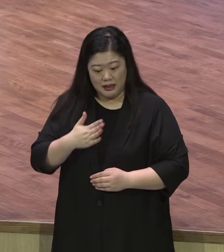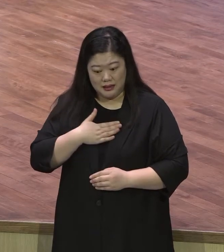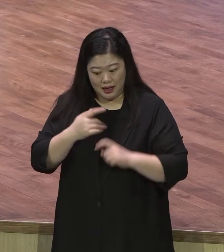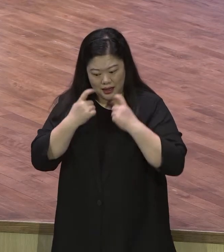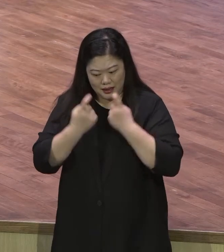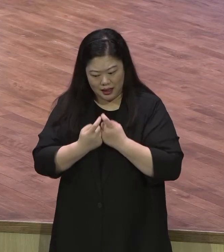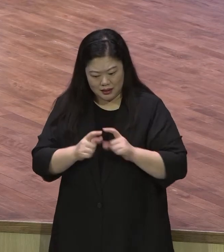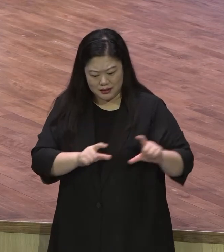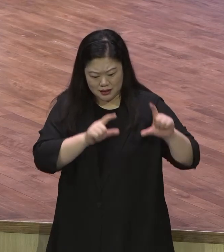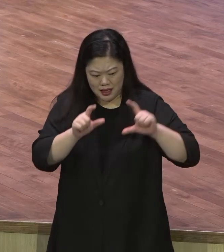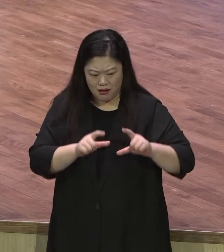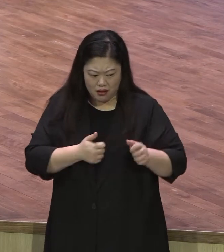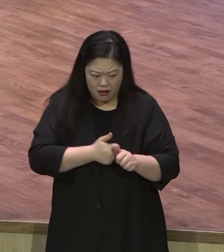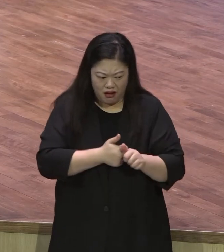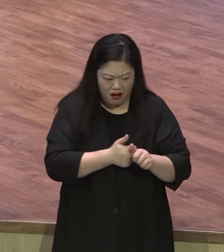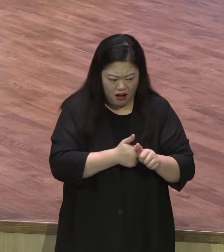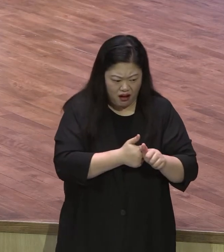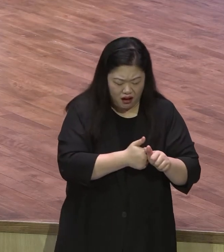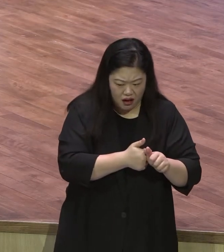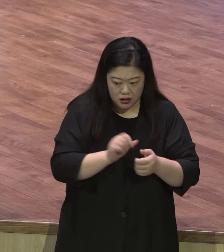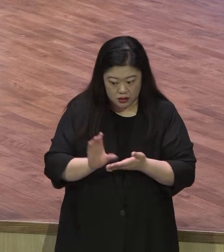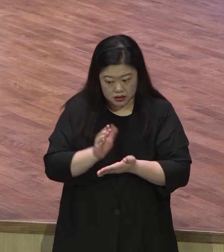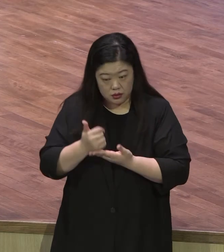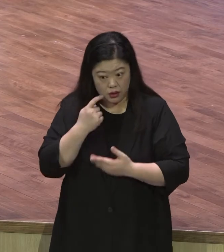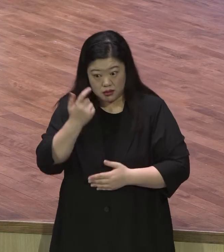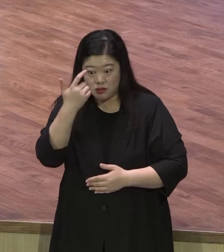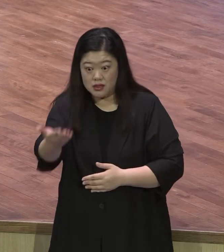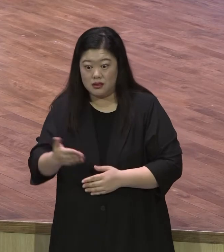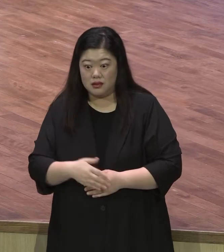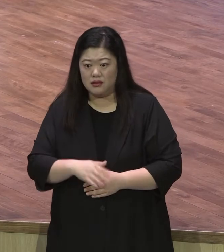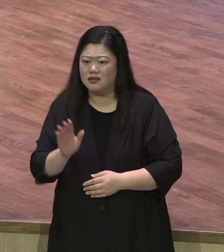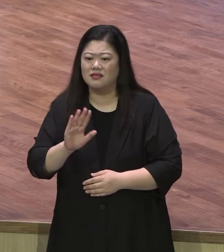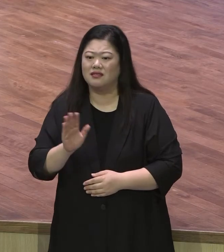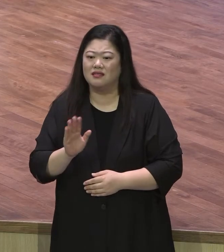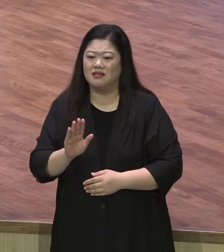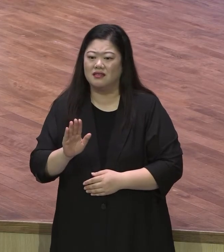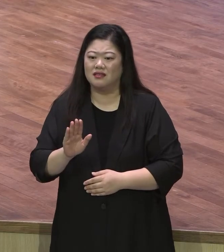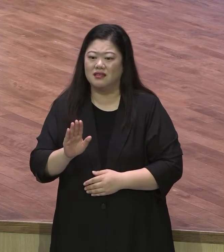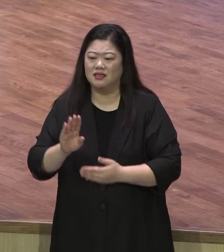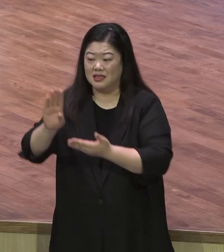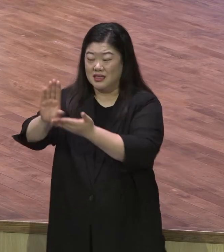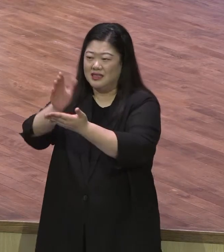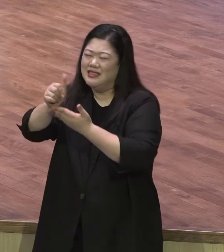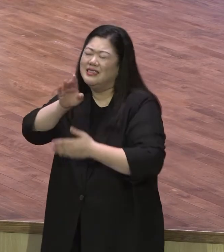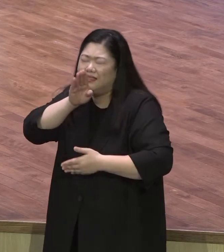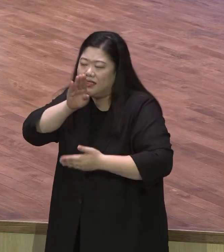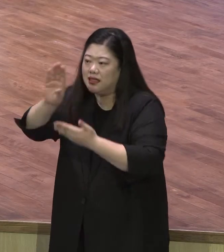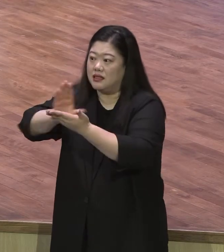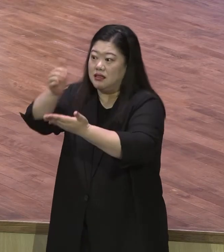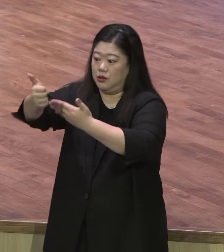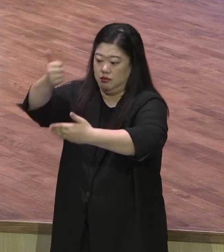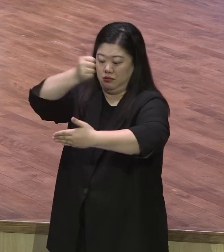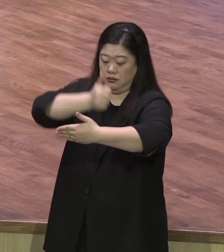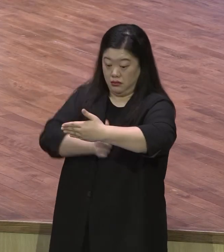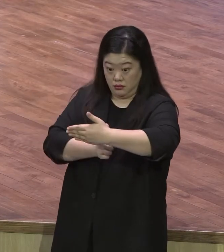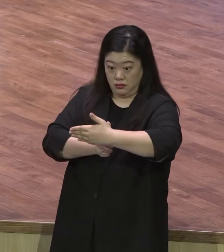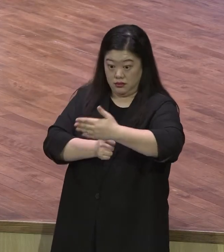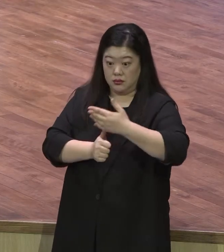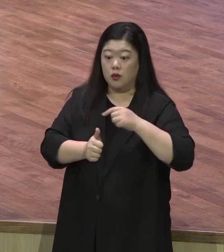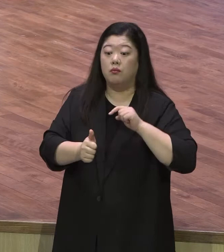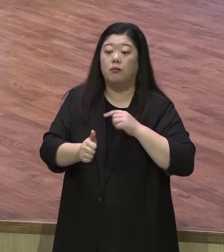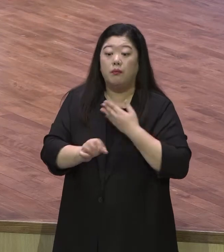내려놓고 주님과 가까이 확 집중하기 위해서 그 내 안에 계신 그분의 능력은